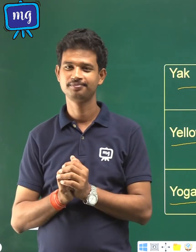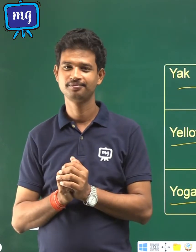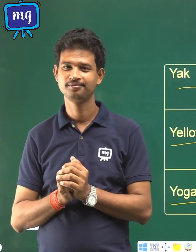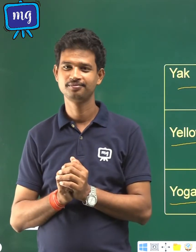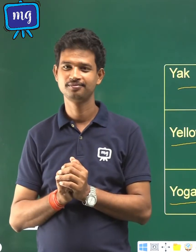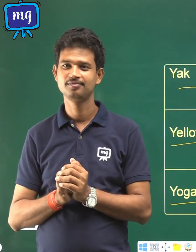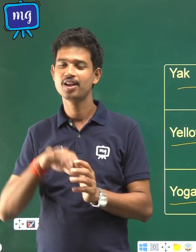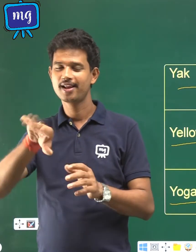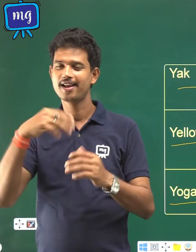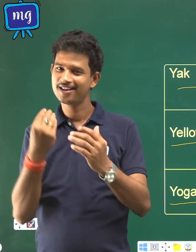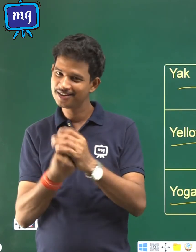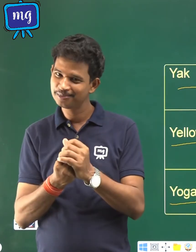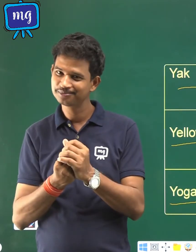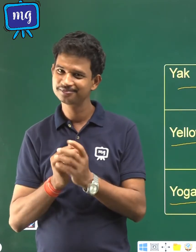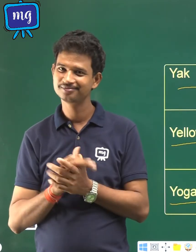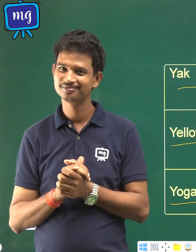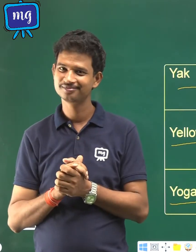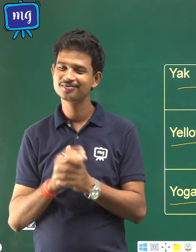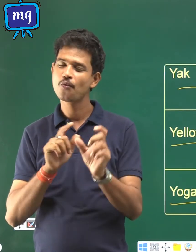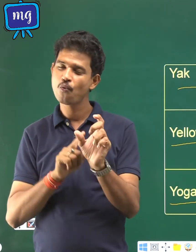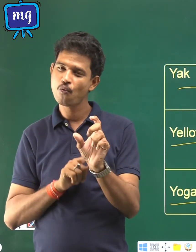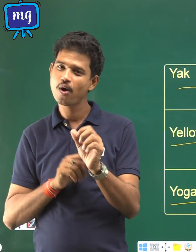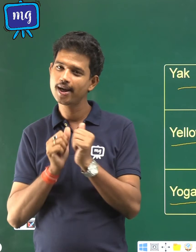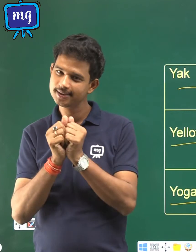ये सब Y से